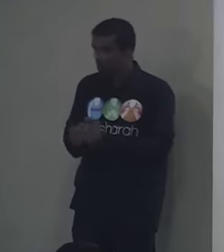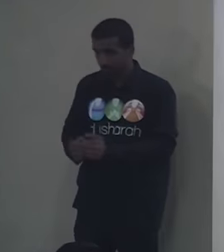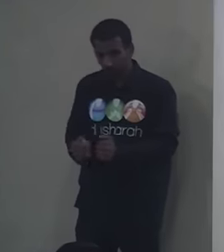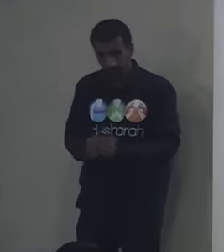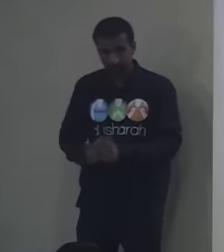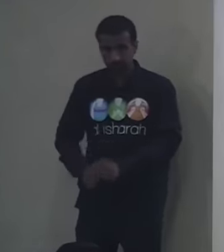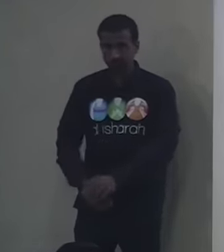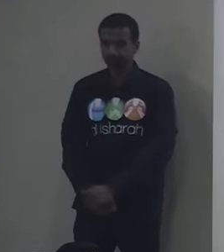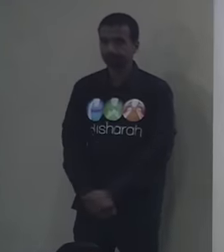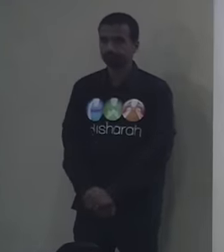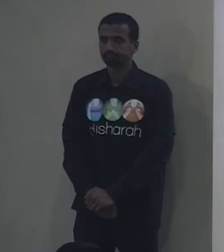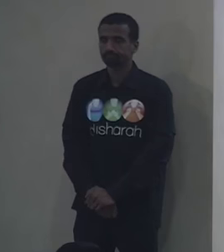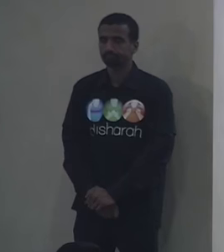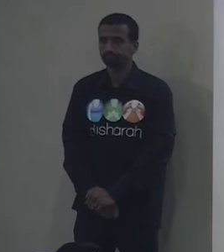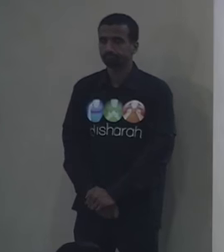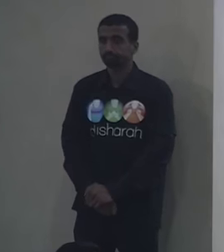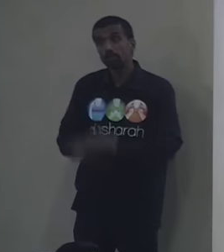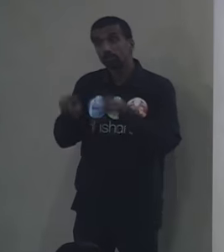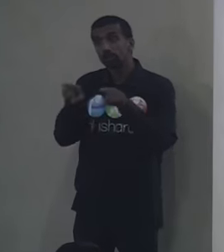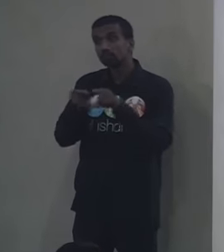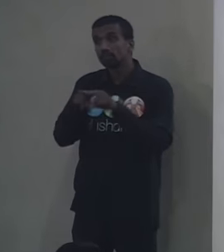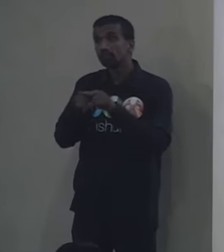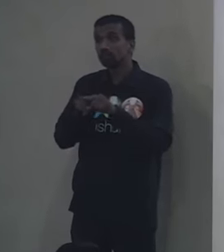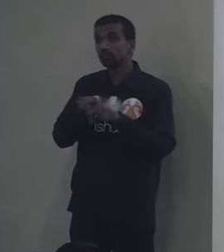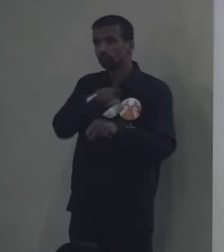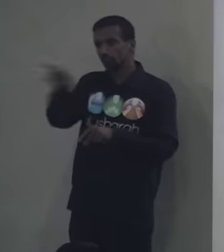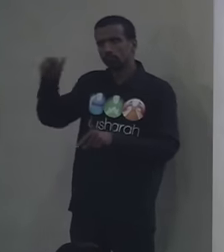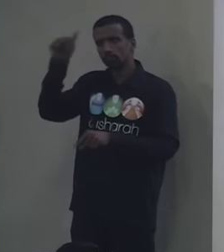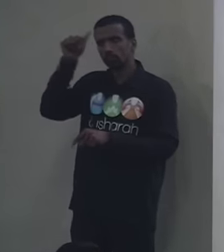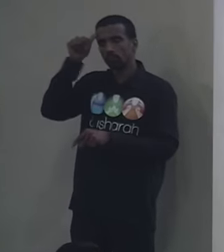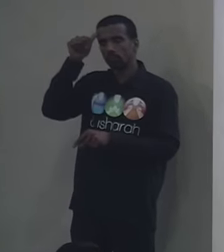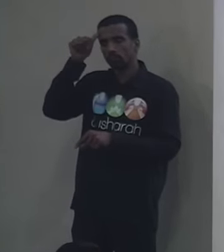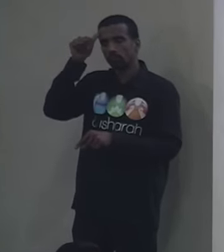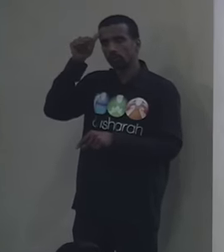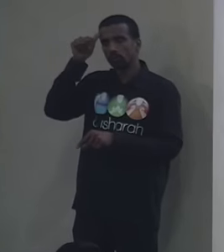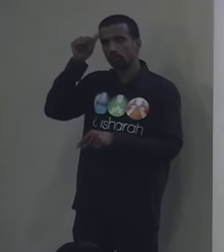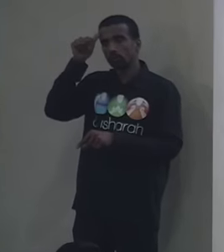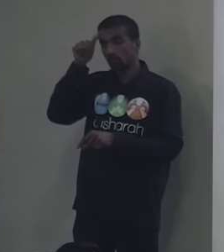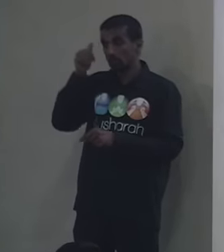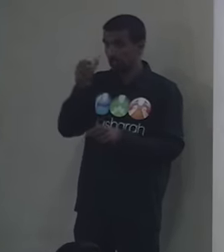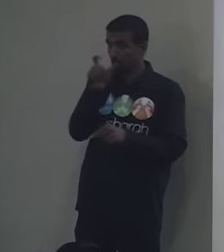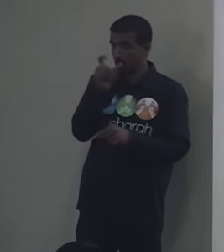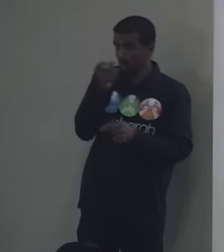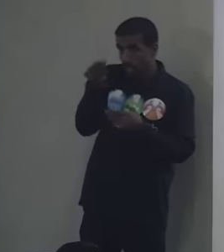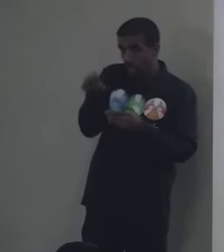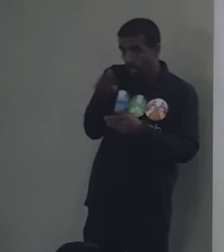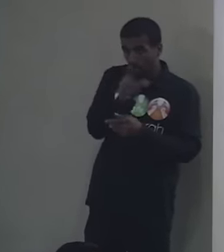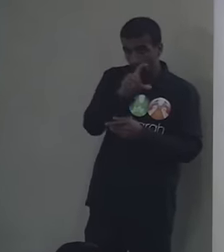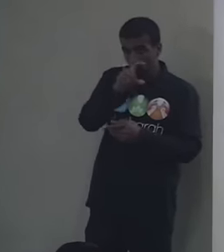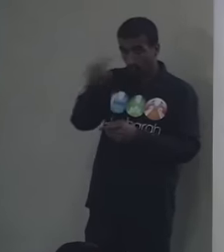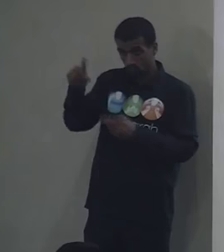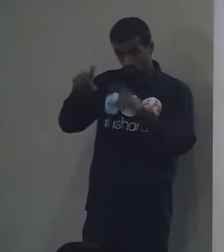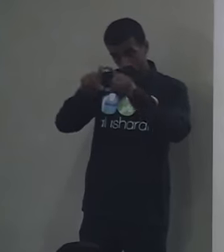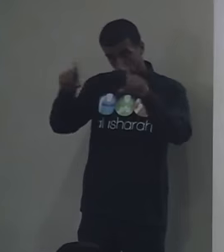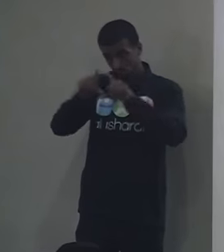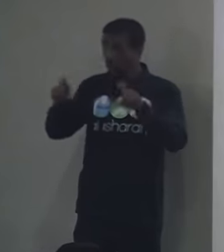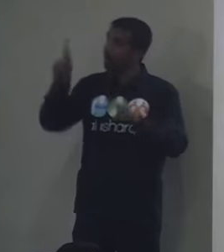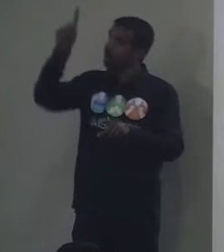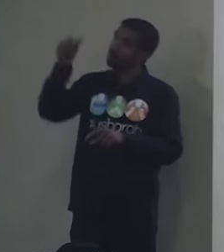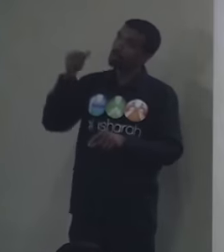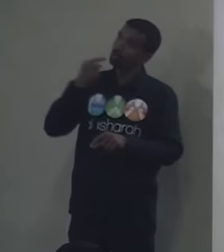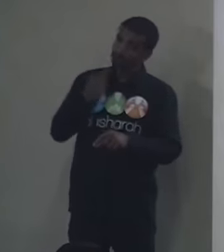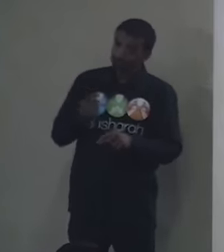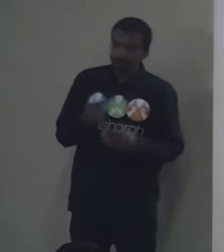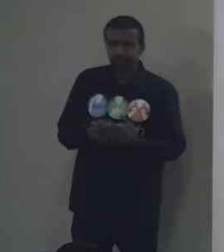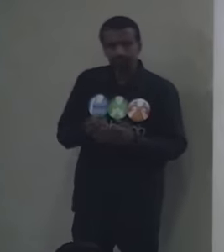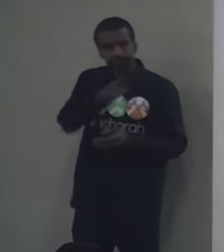And this no is a no of frustration. It's actually of hasra. لَوْ تَعْلَمُونَ. Had you only known, if you only were people who wanted to